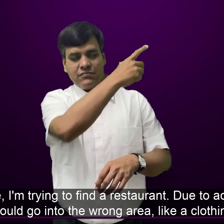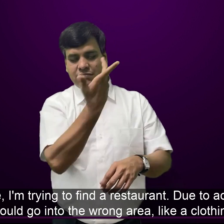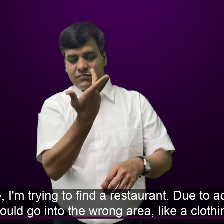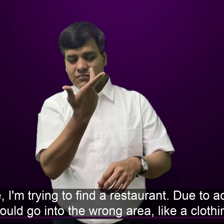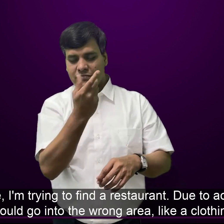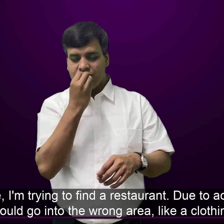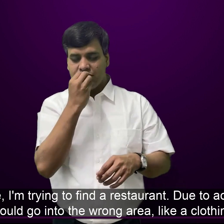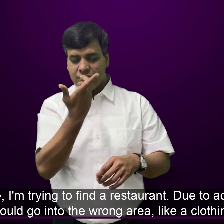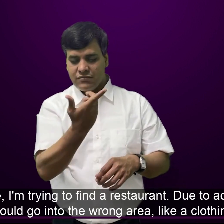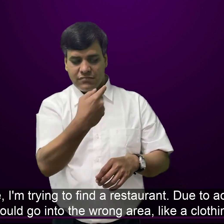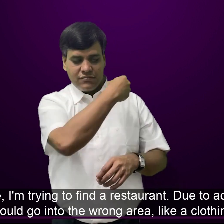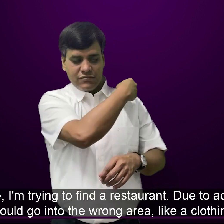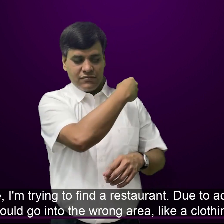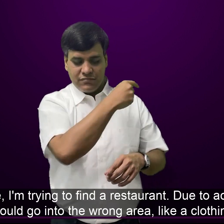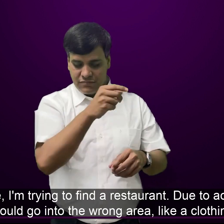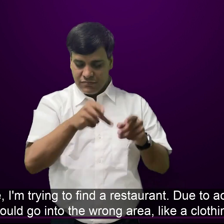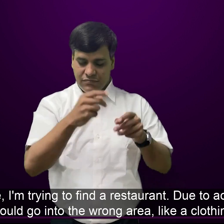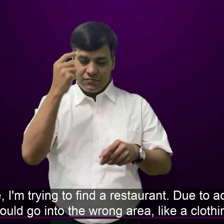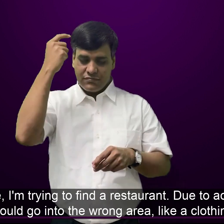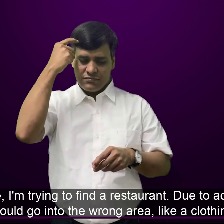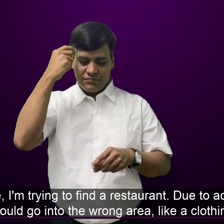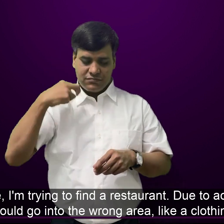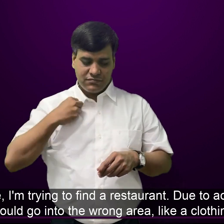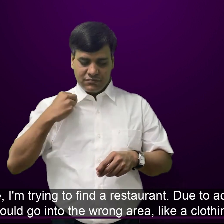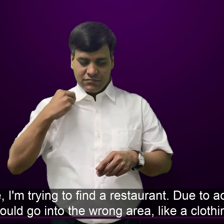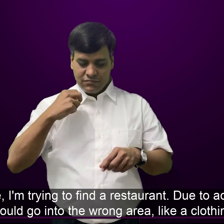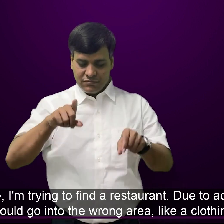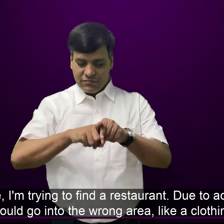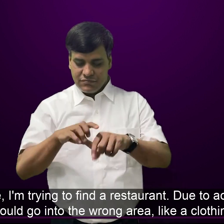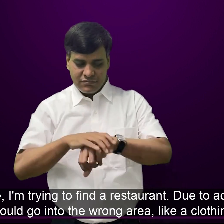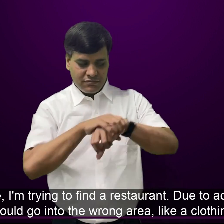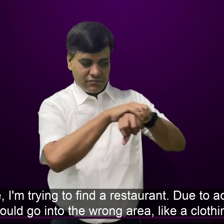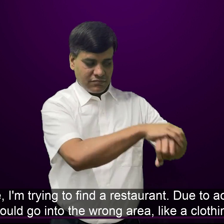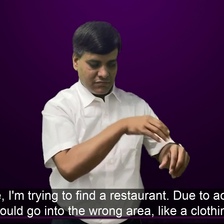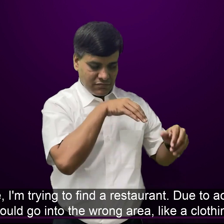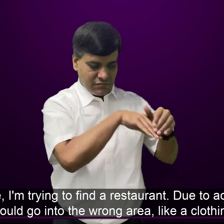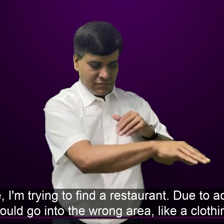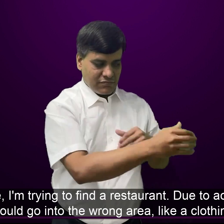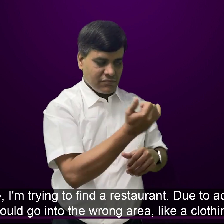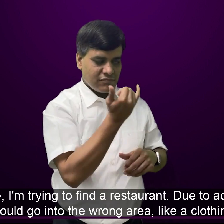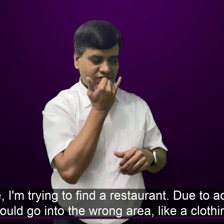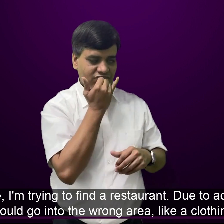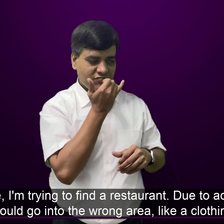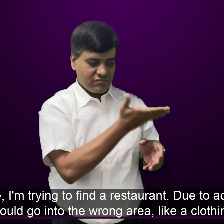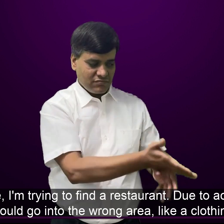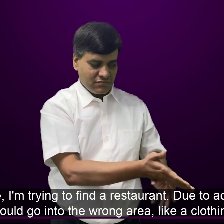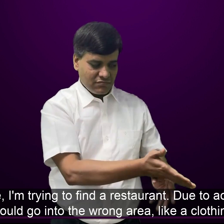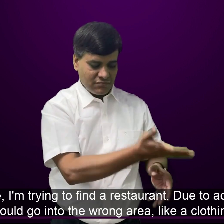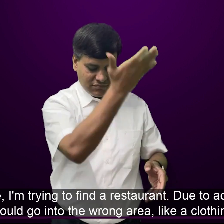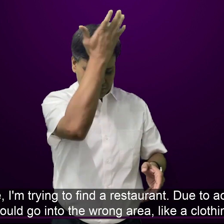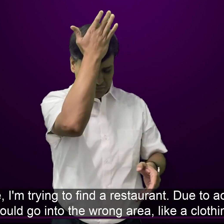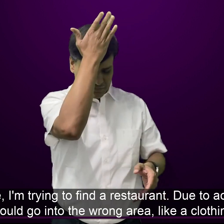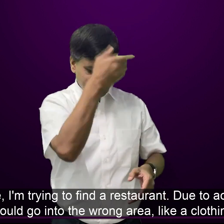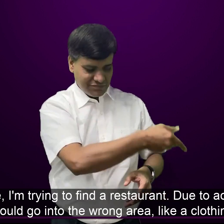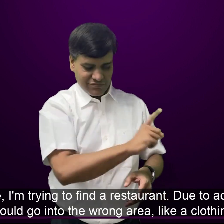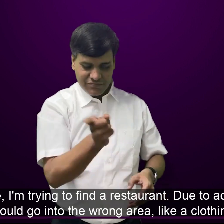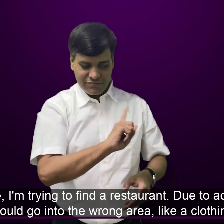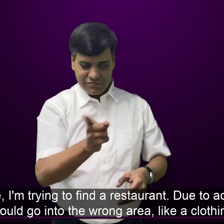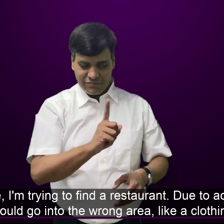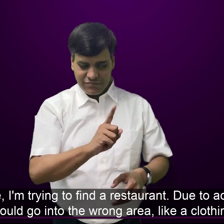चल गया। मैं देख नहीं सकता हूँ, लेकिन जब मुझे नहीं पता चलता है तो मुझे लोगों से पूछना पड़ता है। जैसे कि मैंने उनसे पूछा कि रेस्टोरेंट